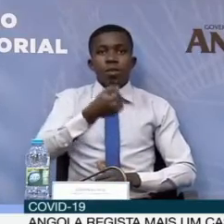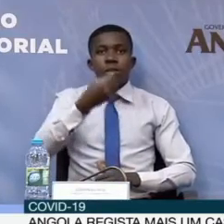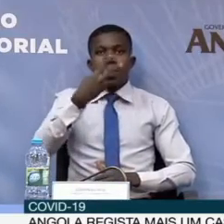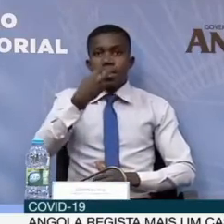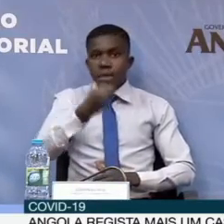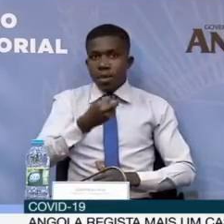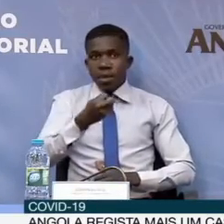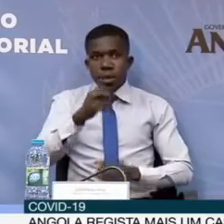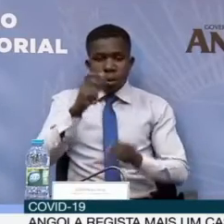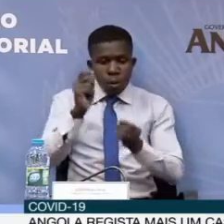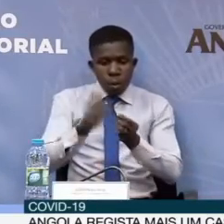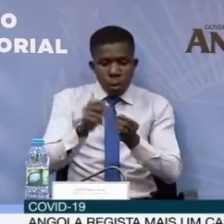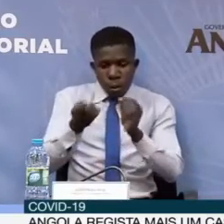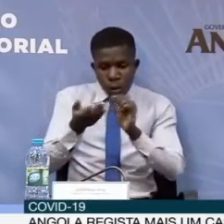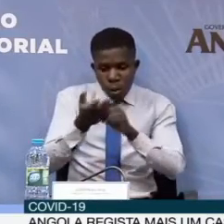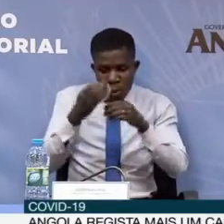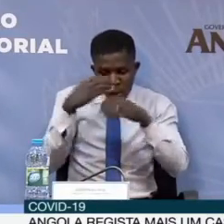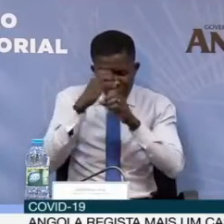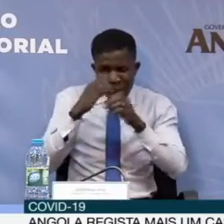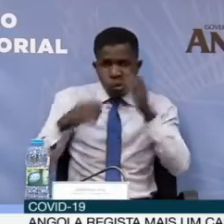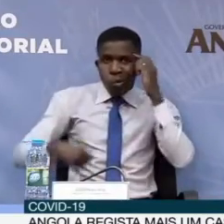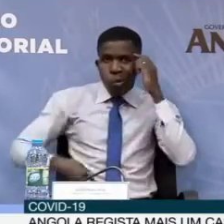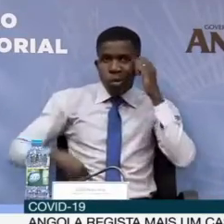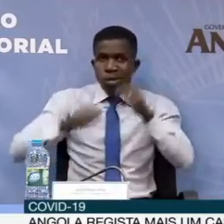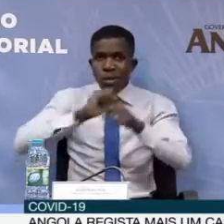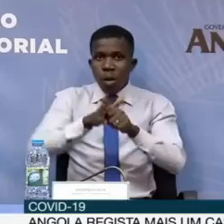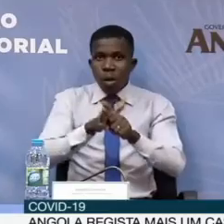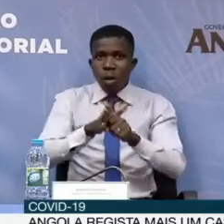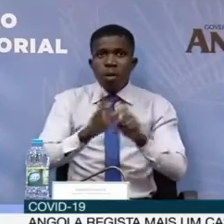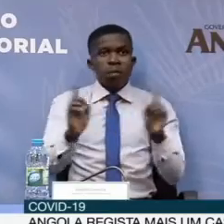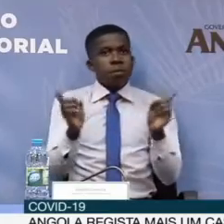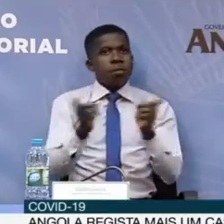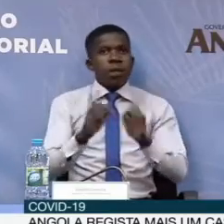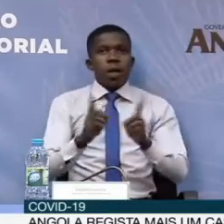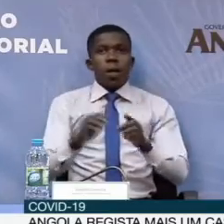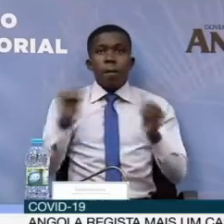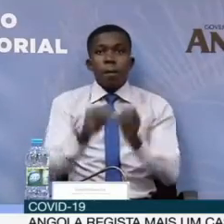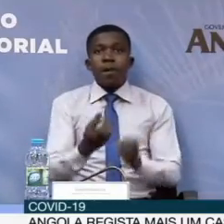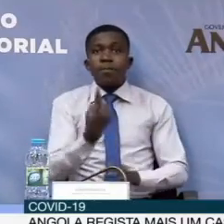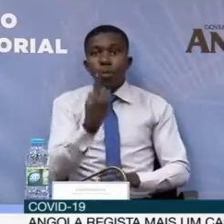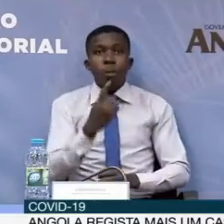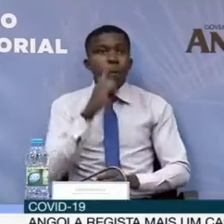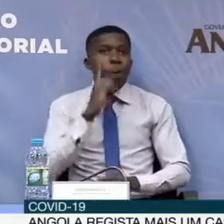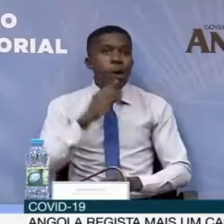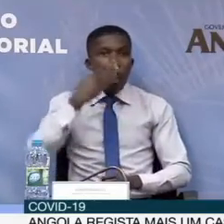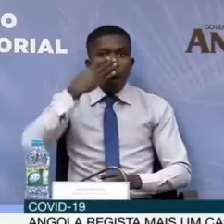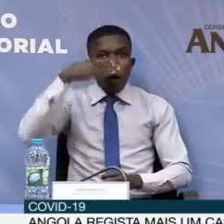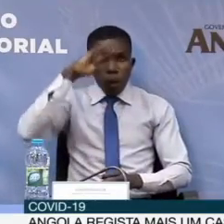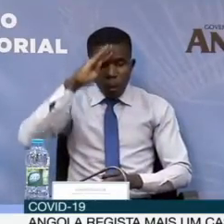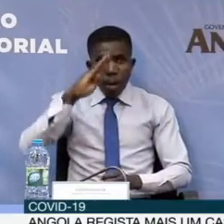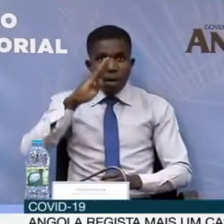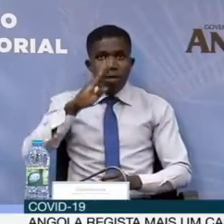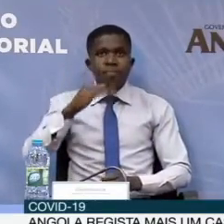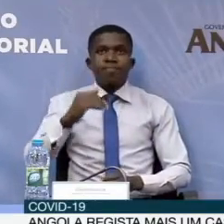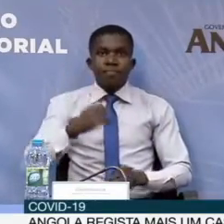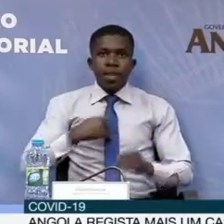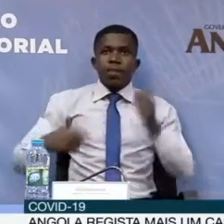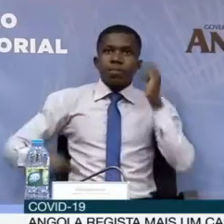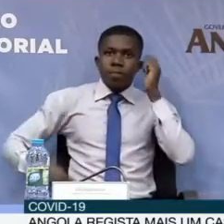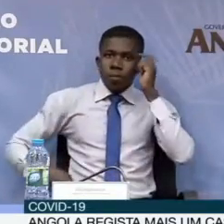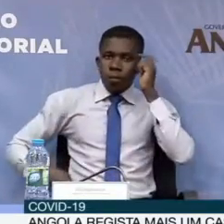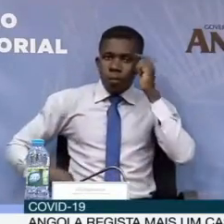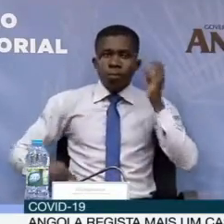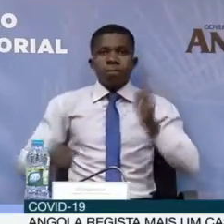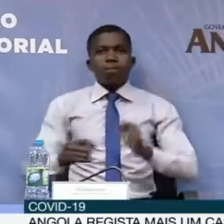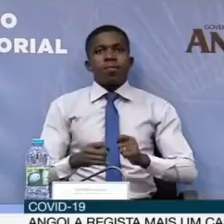253 testaram negativo e tivemos um caso positivo que já está internado numa